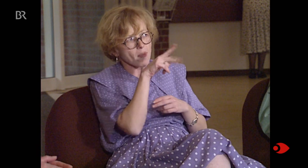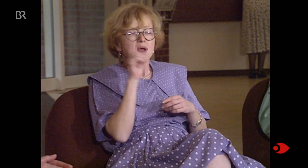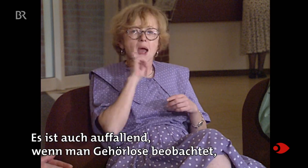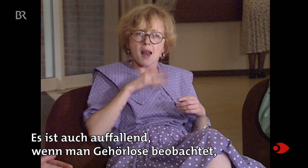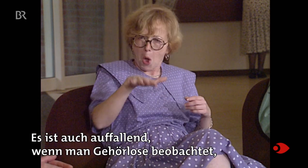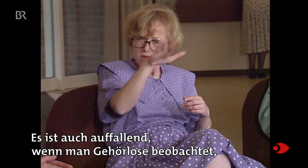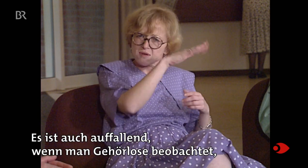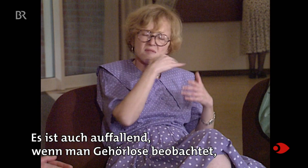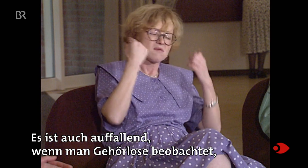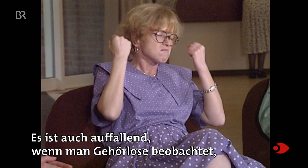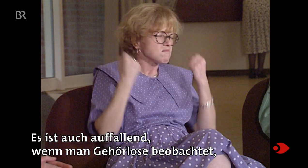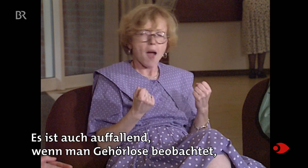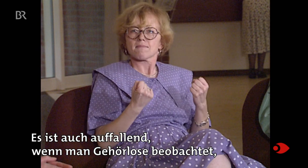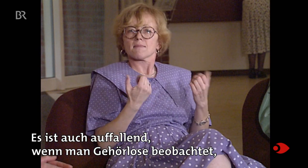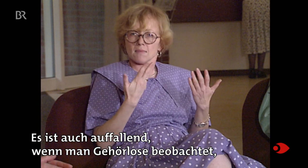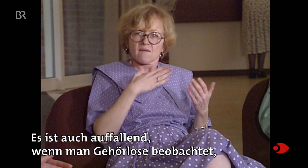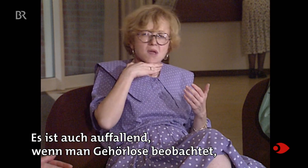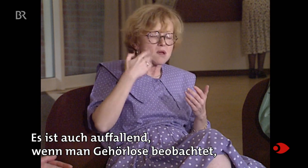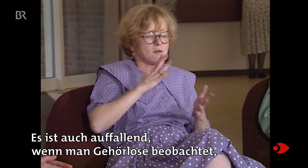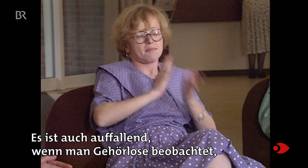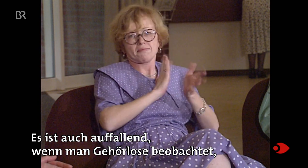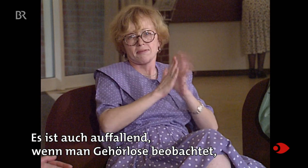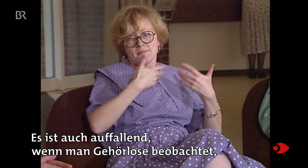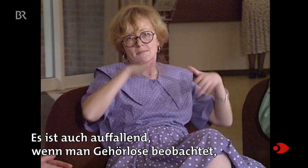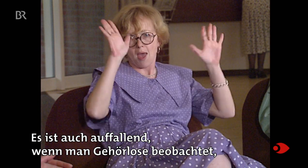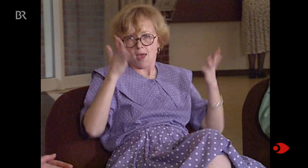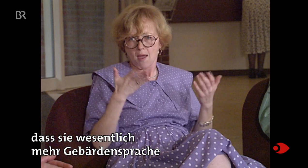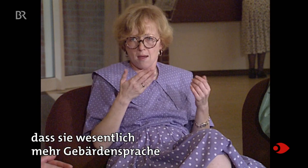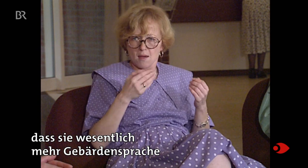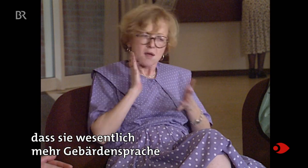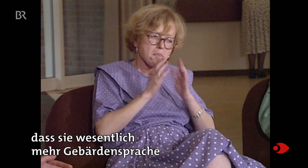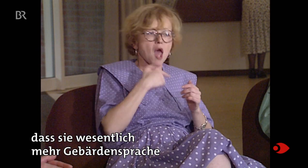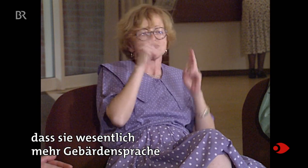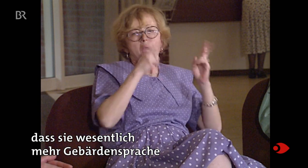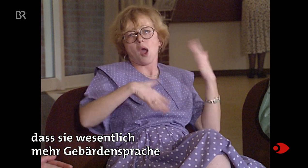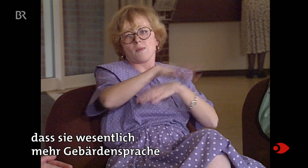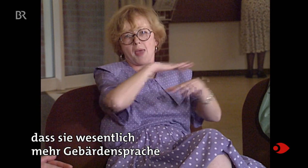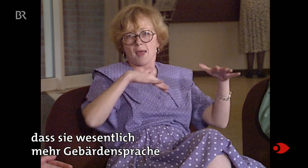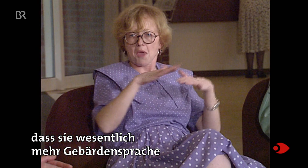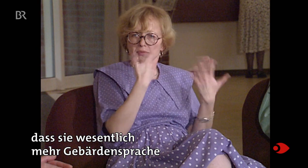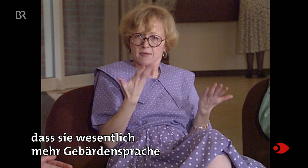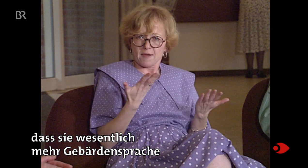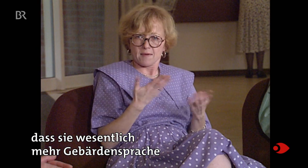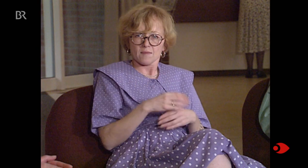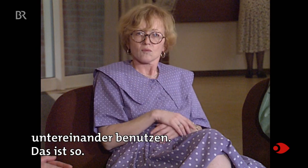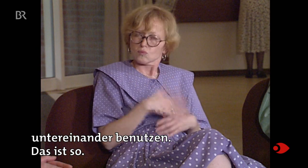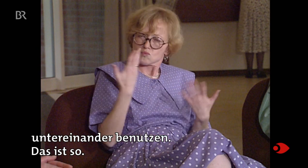Es ist auch auffallend, wenn man Gehörlose beobachtet, dass sie wesentlich mehr Gebärdensprache untereinander